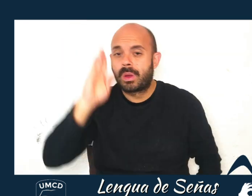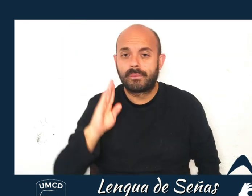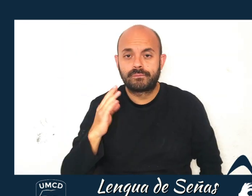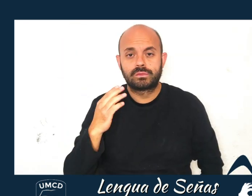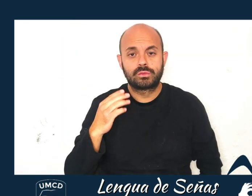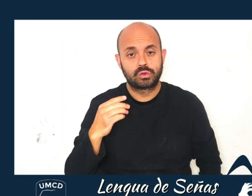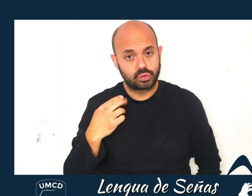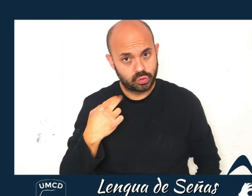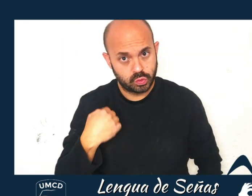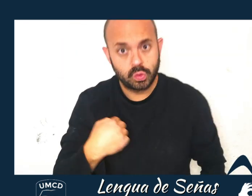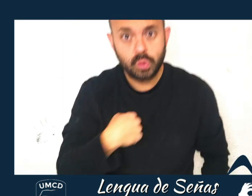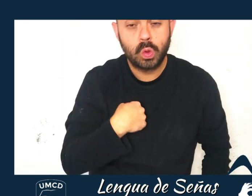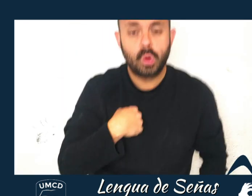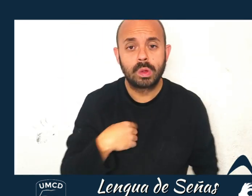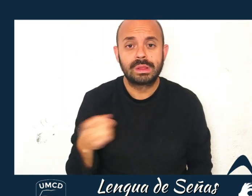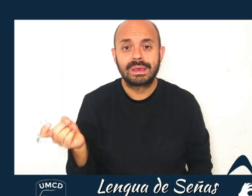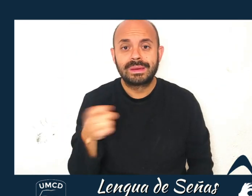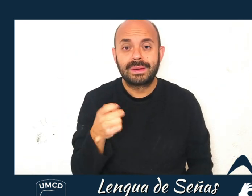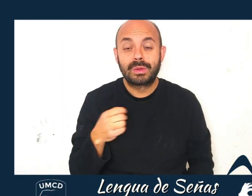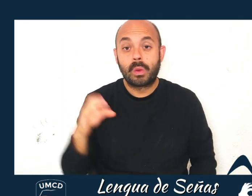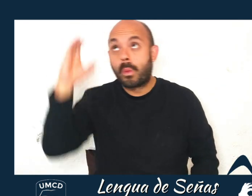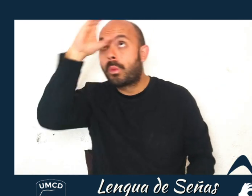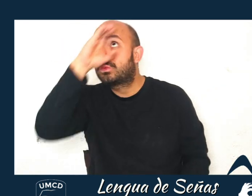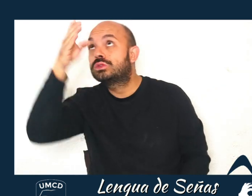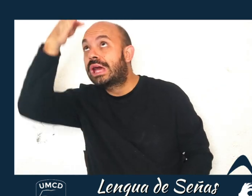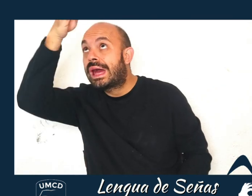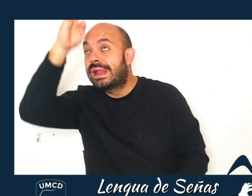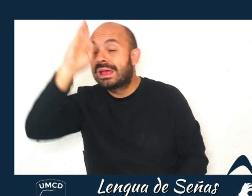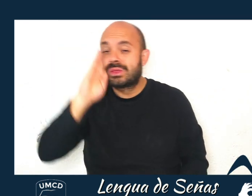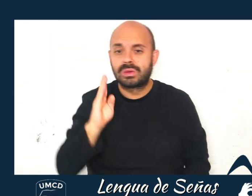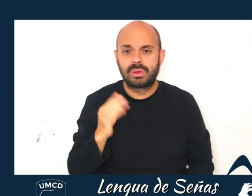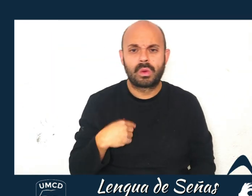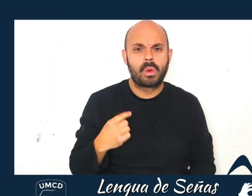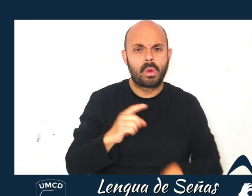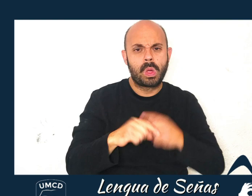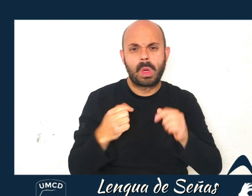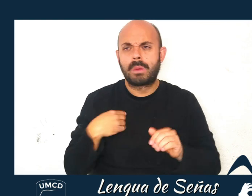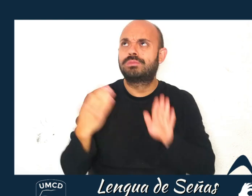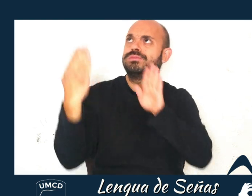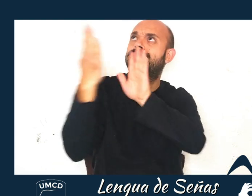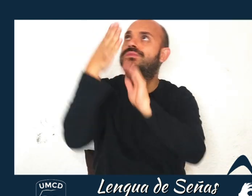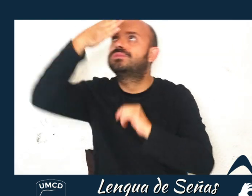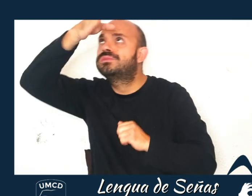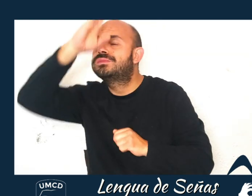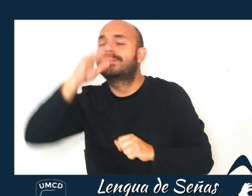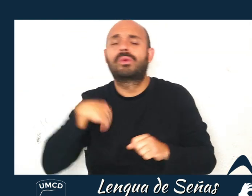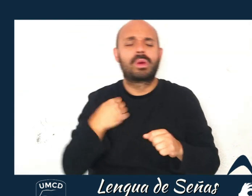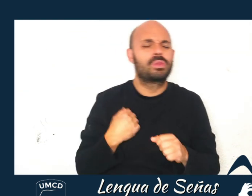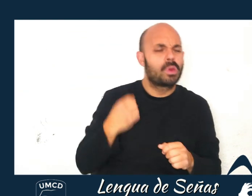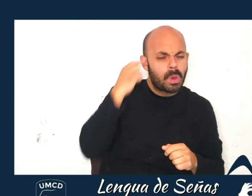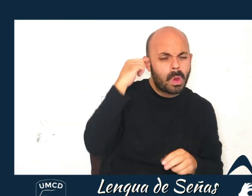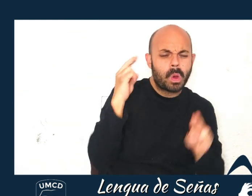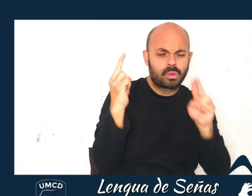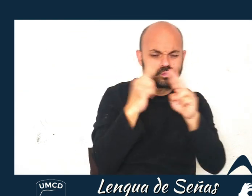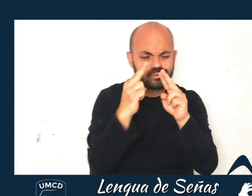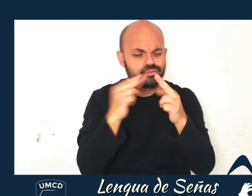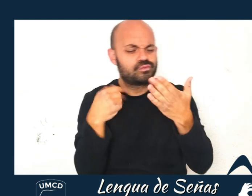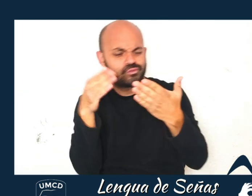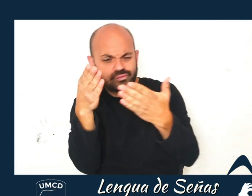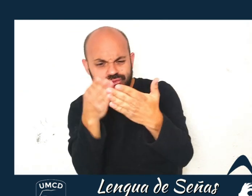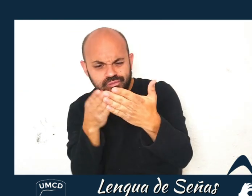Entonces, yo debo buscarlo, tengo que anhelarlo, tengo que clamar a Dios. Entre más me acerco a Él, conozco más de Él,